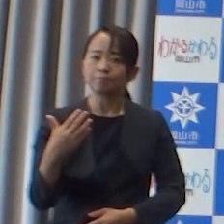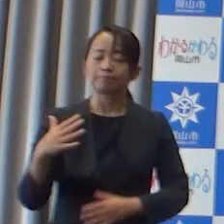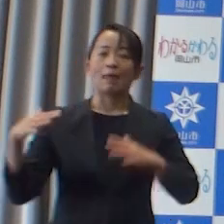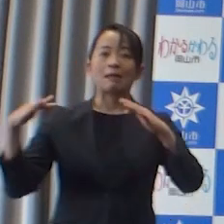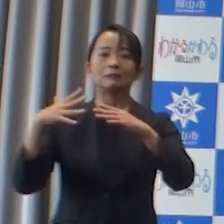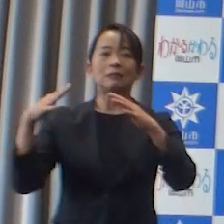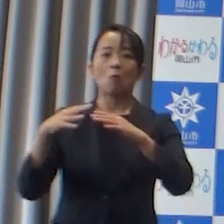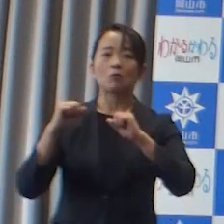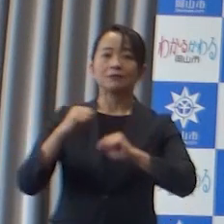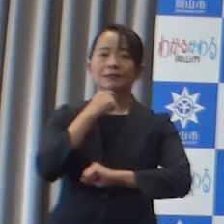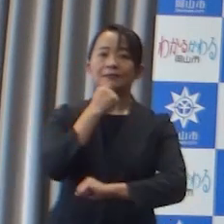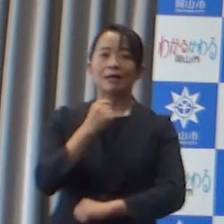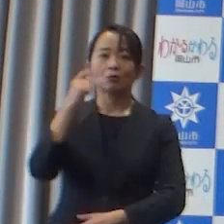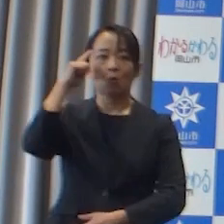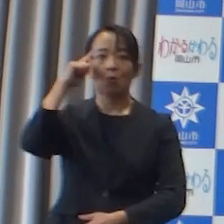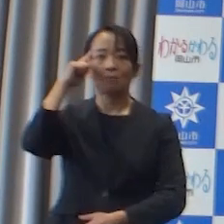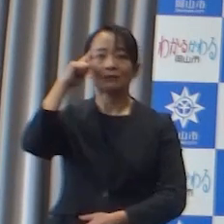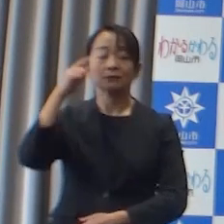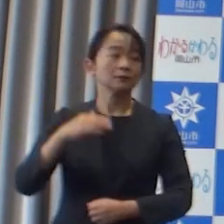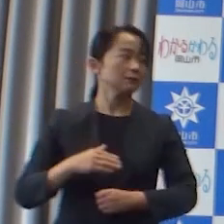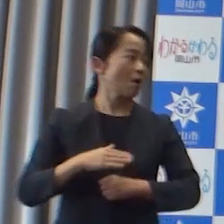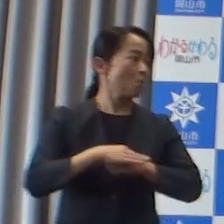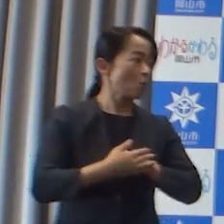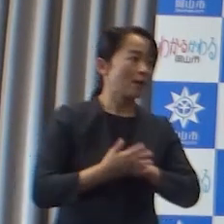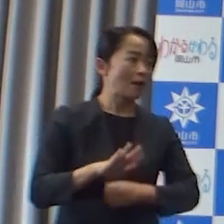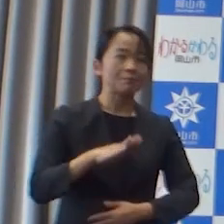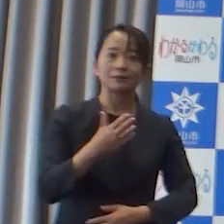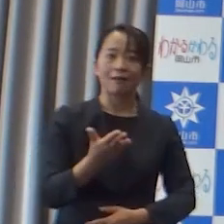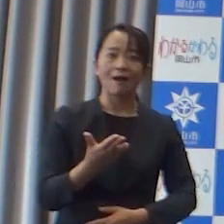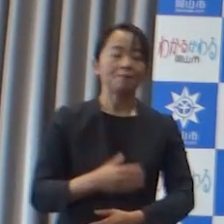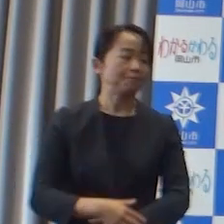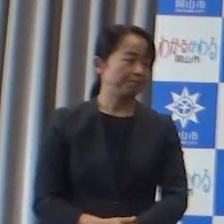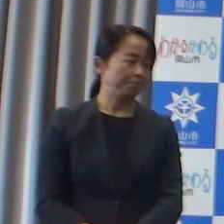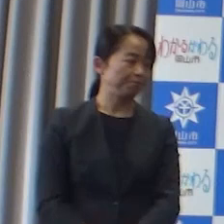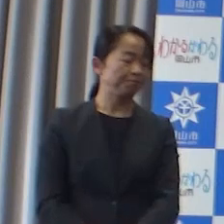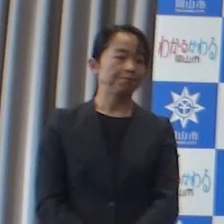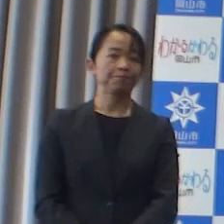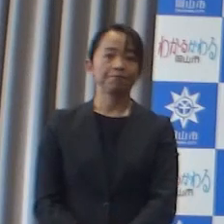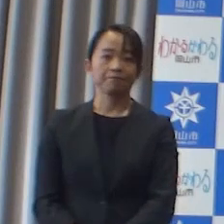というように思っております。何かミスあったかな。